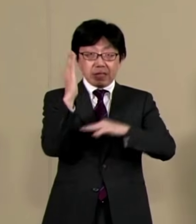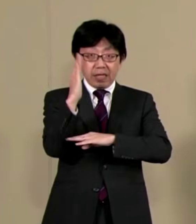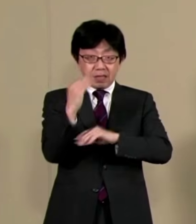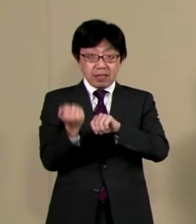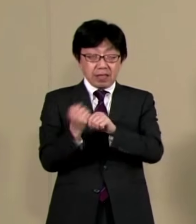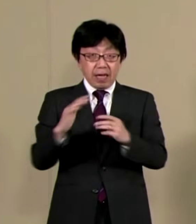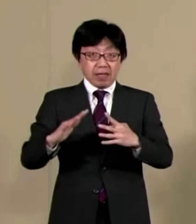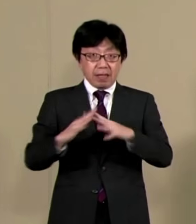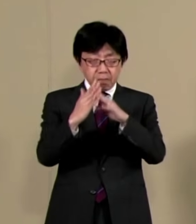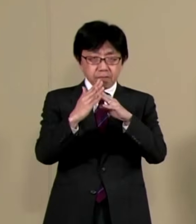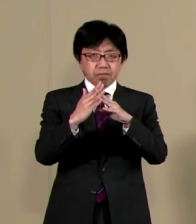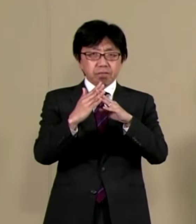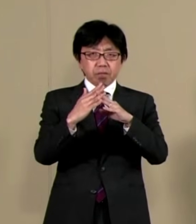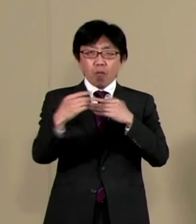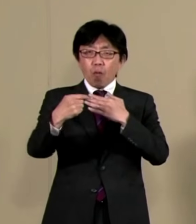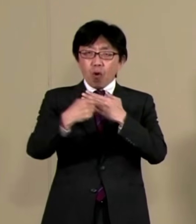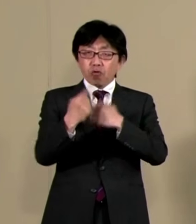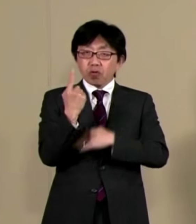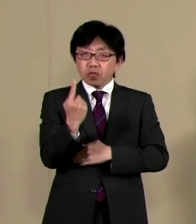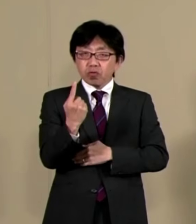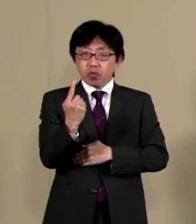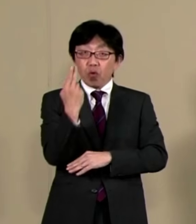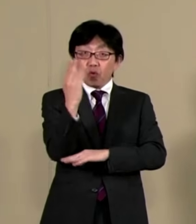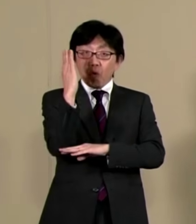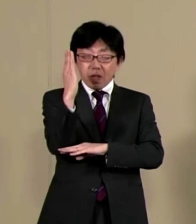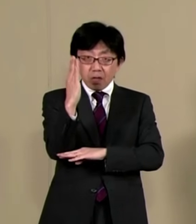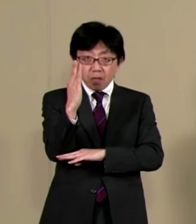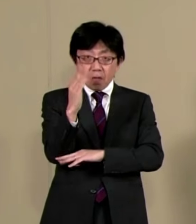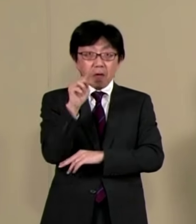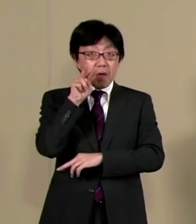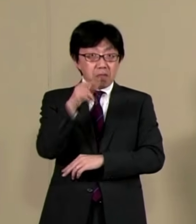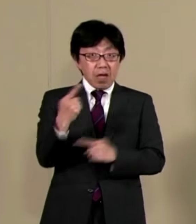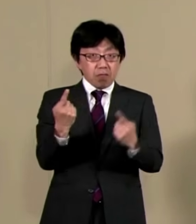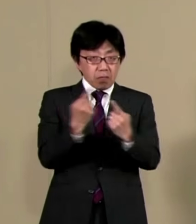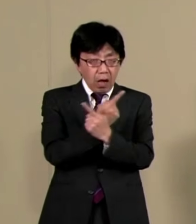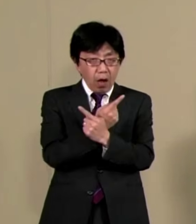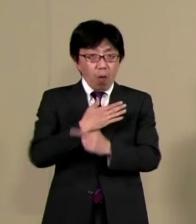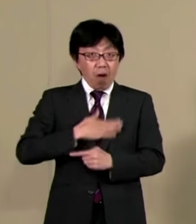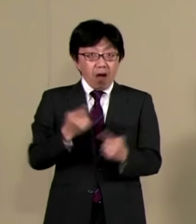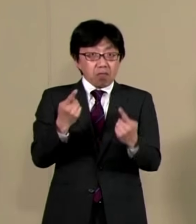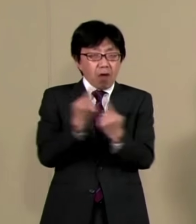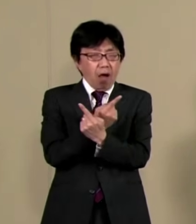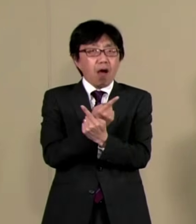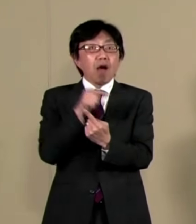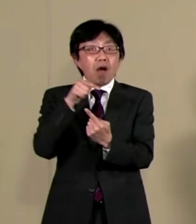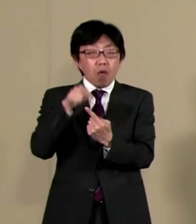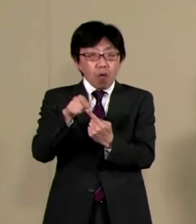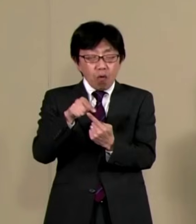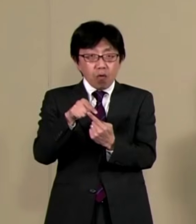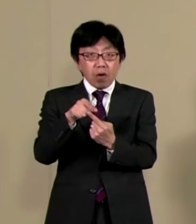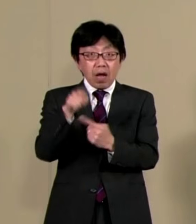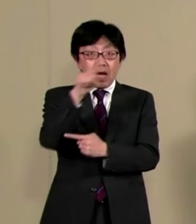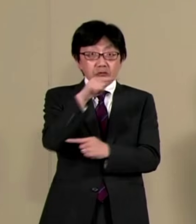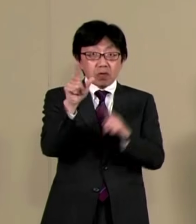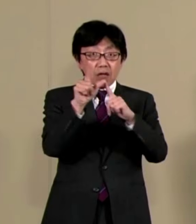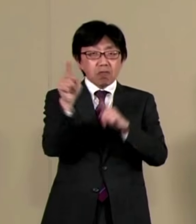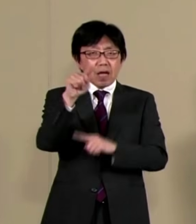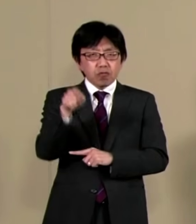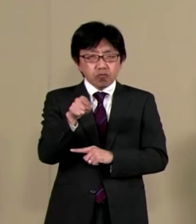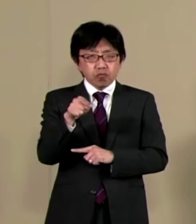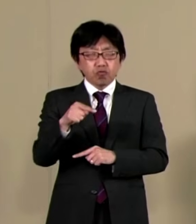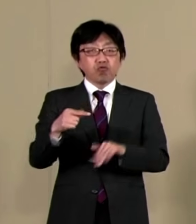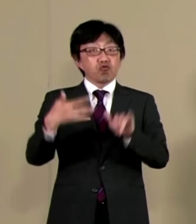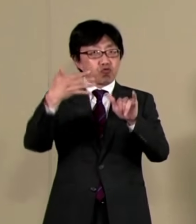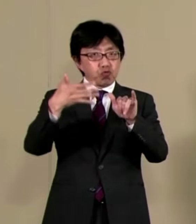ですポイントの1つ目は土星の見えるか分かるかですSNSやYouTubeを活用し